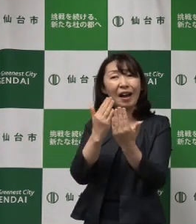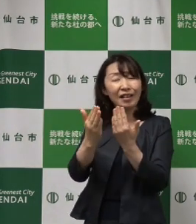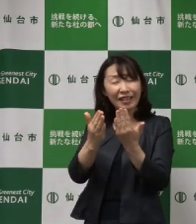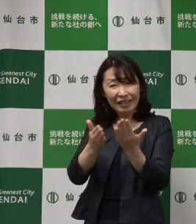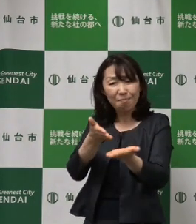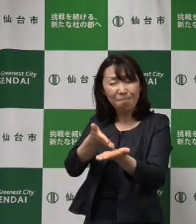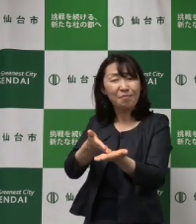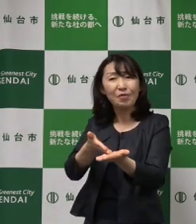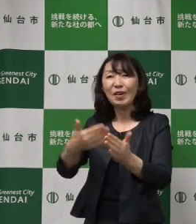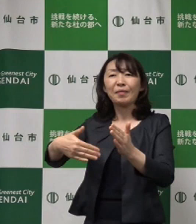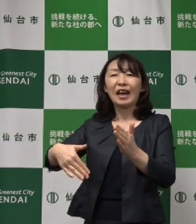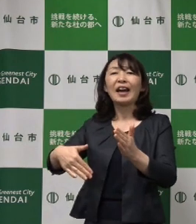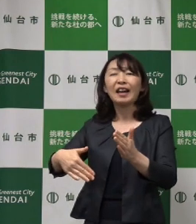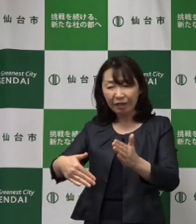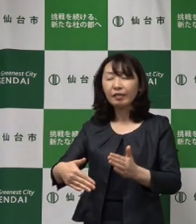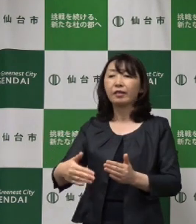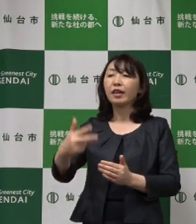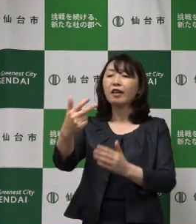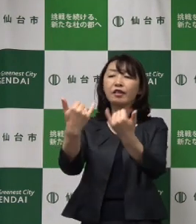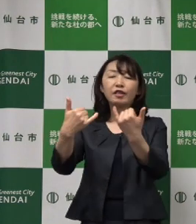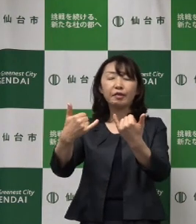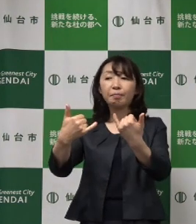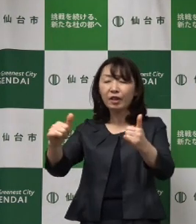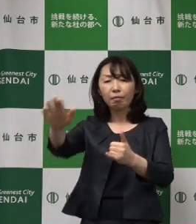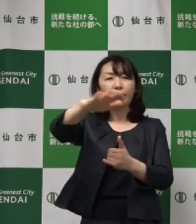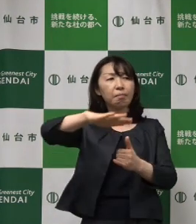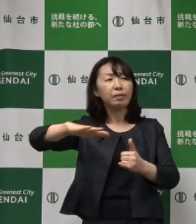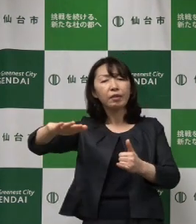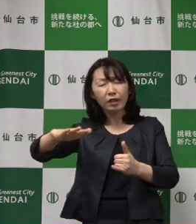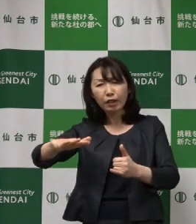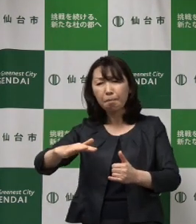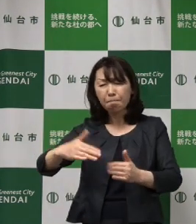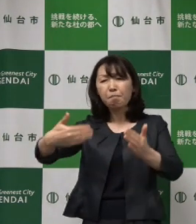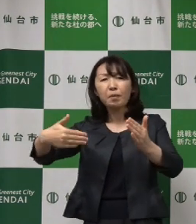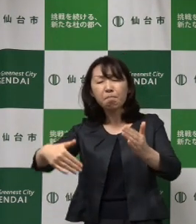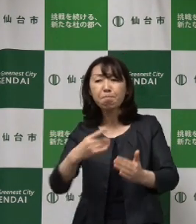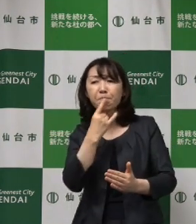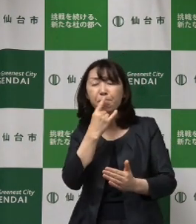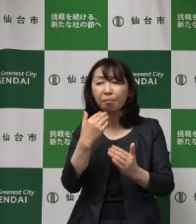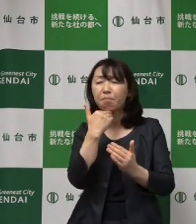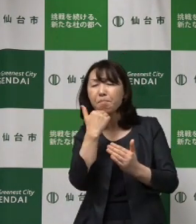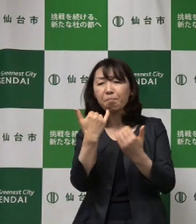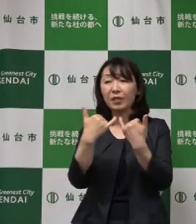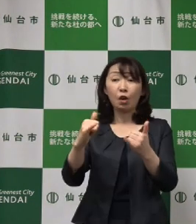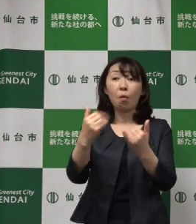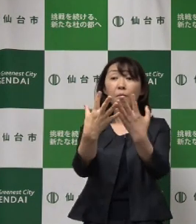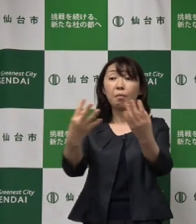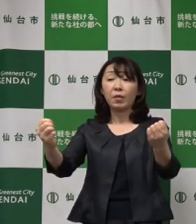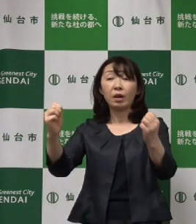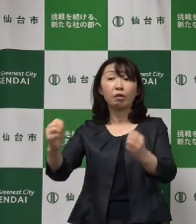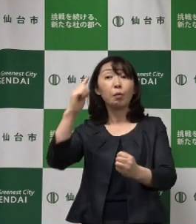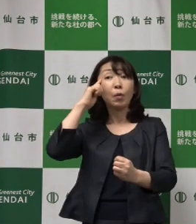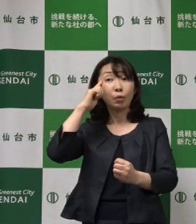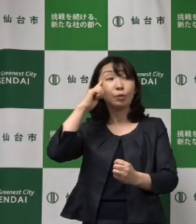結構市民の方もいつ発表されるかって首を長くしていると思うんですけれども、 ね、 例えば今週中には発表できそうであると